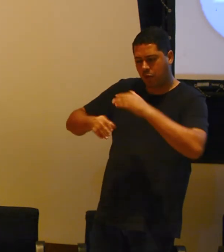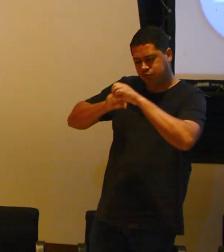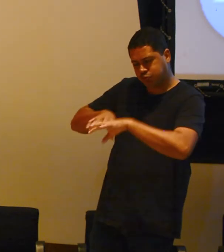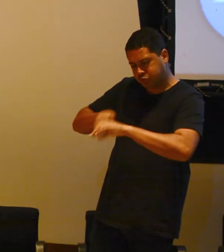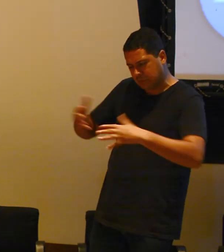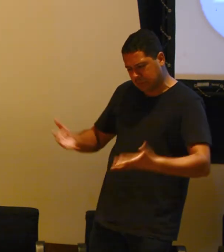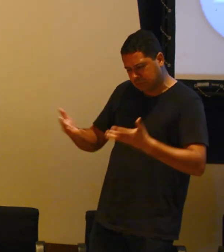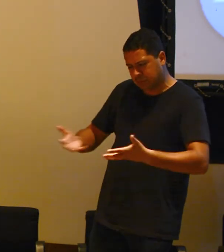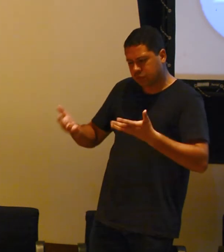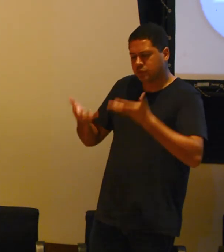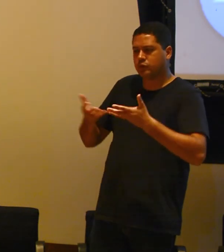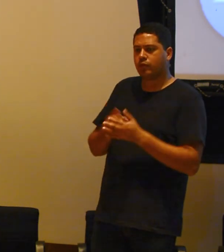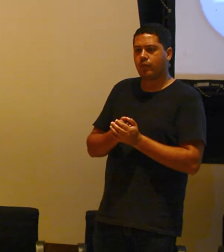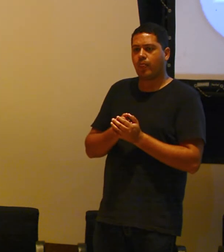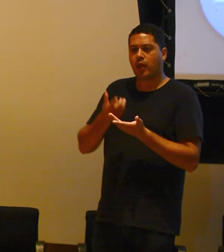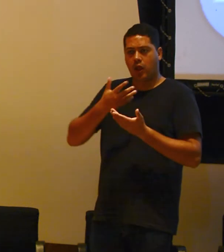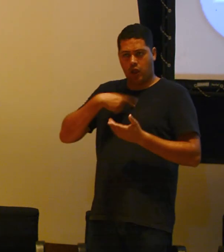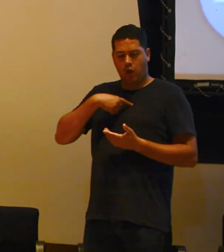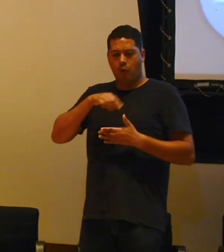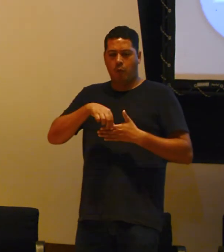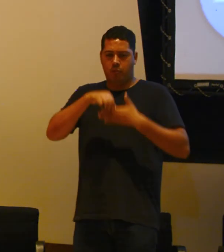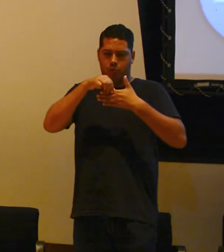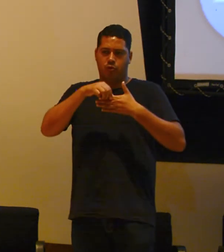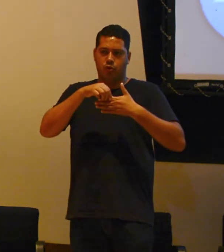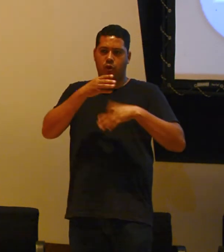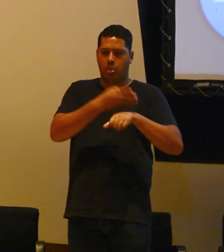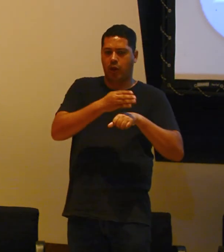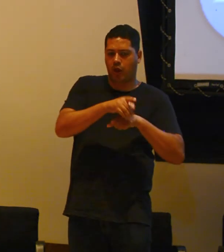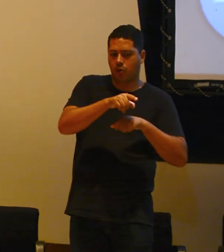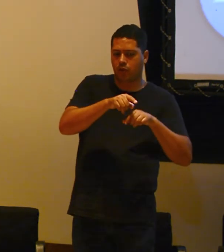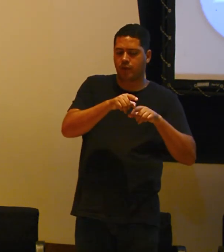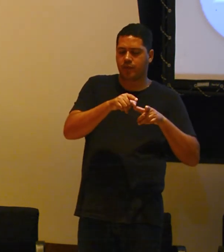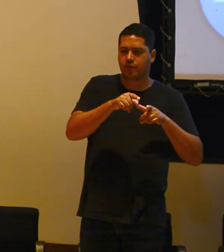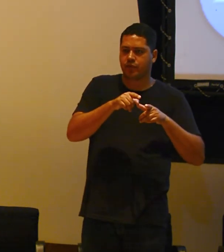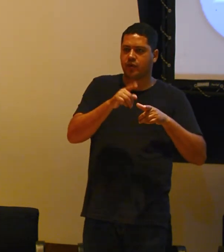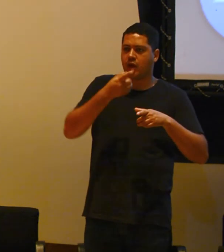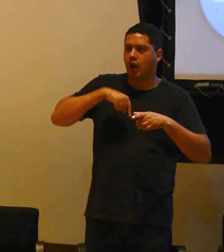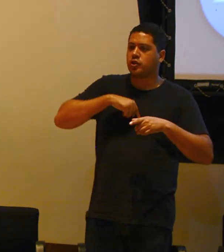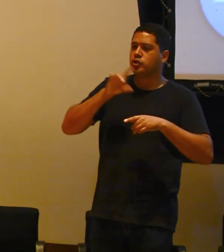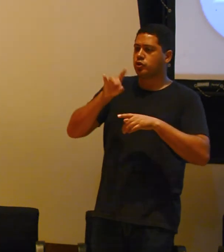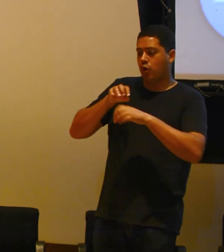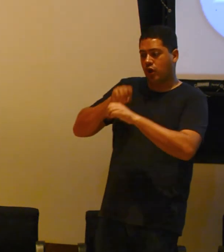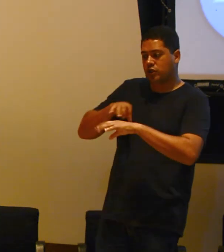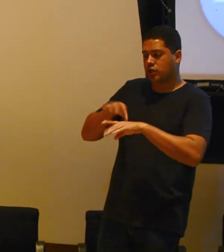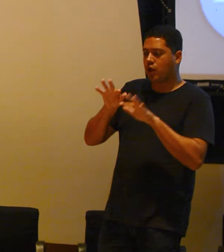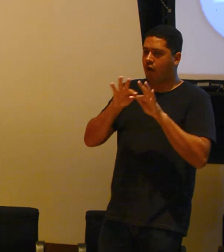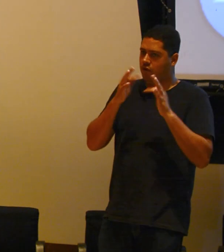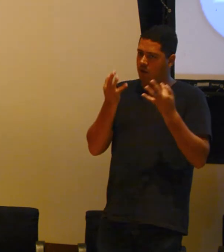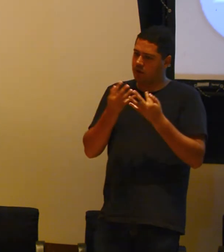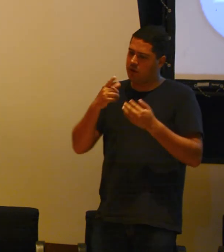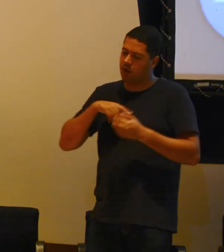técnico, eu vou apenas passar. Então, você tem que fazer isso e o pai, a família não vai se envolver. Então, nós precisamos de